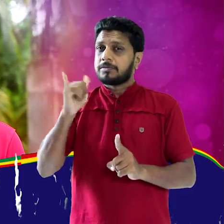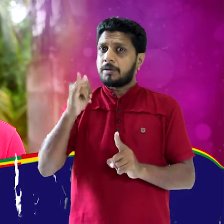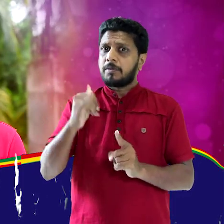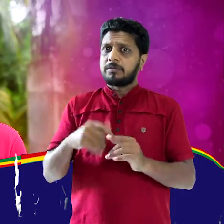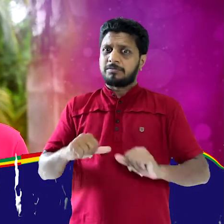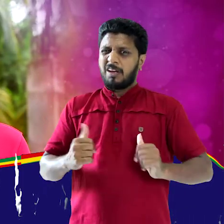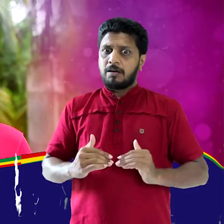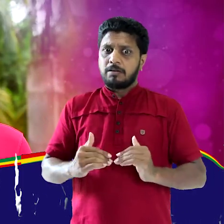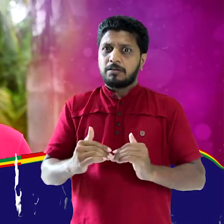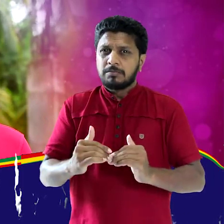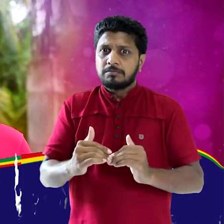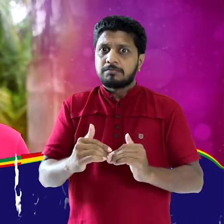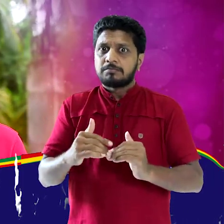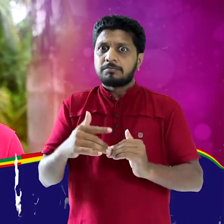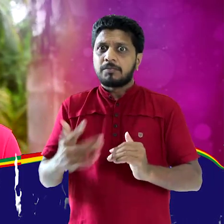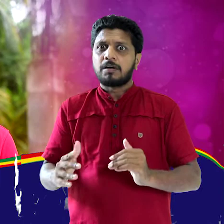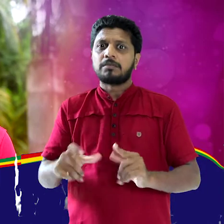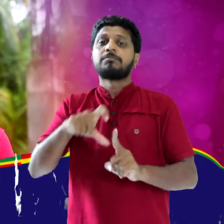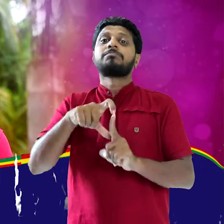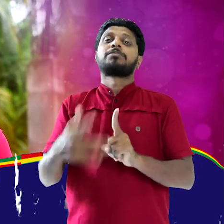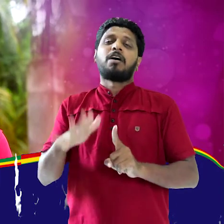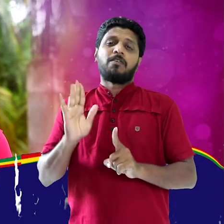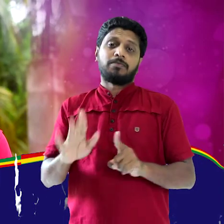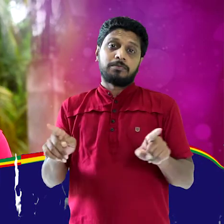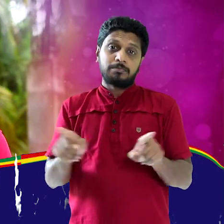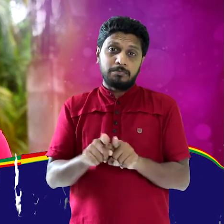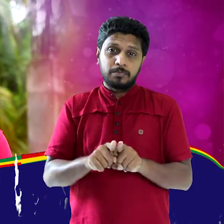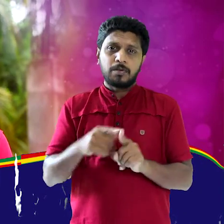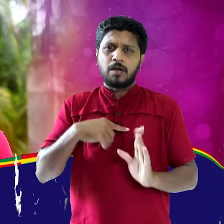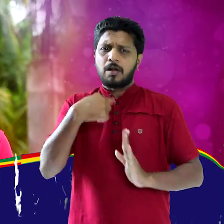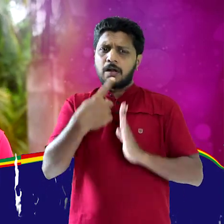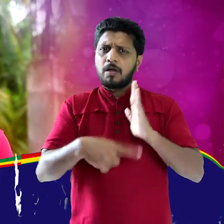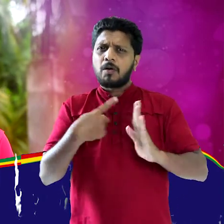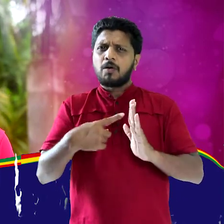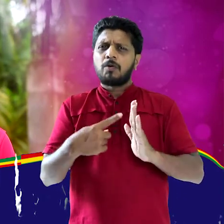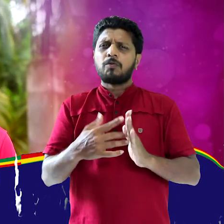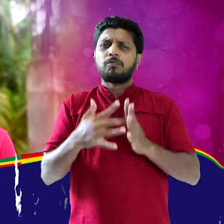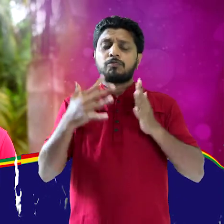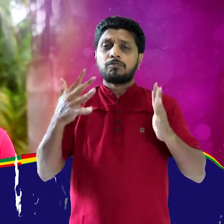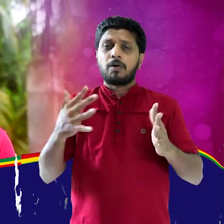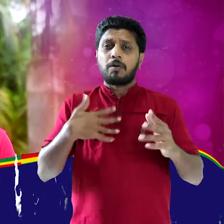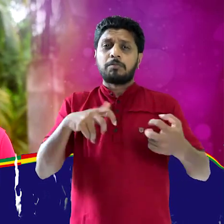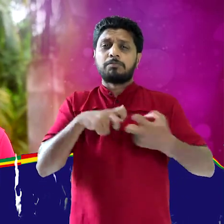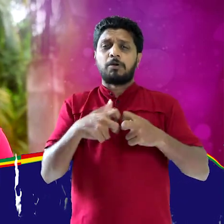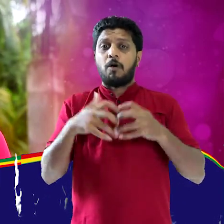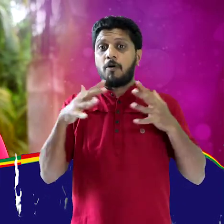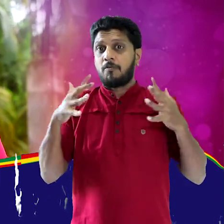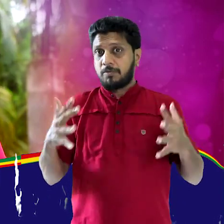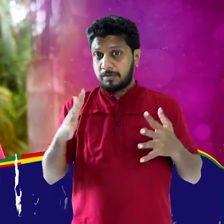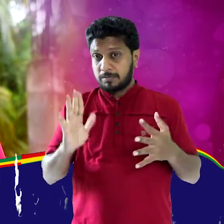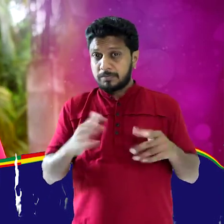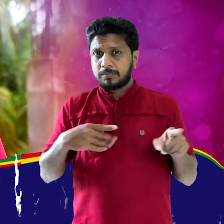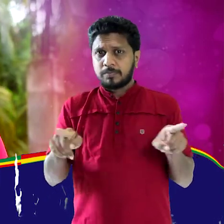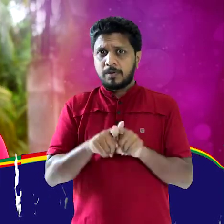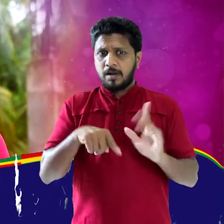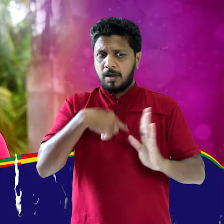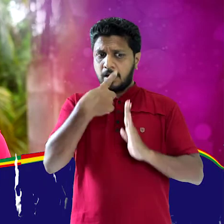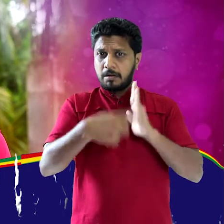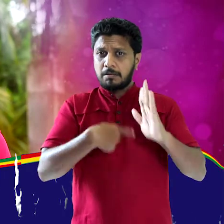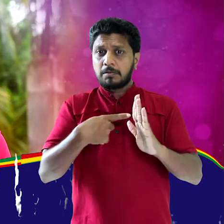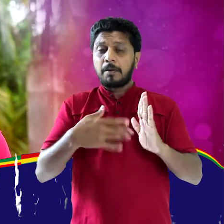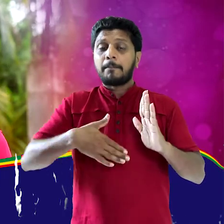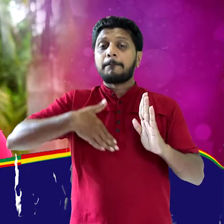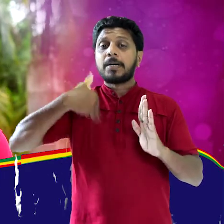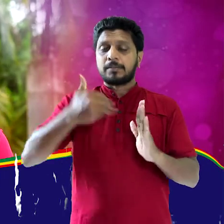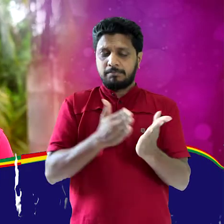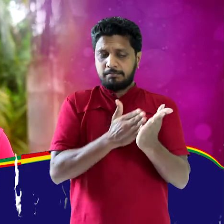කාලය අතරමැද අනතුරු වලින් සහ වෙනත් කාරණා වලින් ආබාධිත අය. ඒක නිසා අපේ රටේ ප්‍රධාන ප්‍රශ්නයක් බවට පත් වෙලා තියෙනවා. මේ ආබාධිතයන් අතර ප්‍රධාන